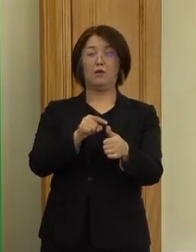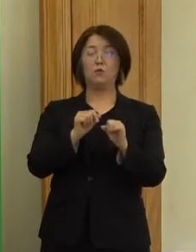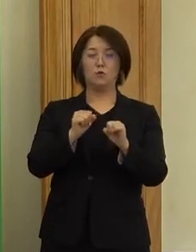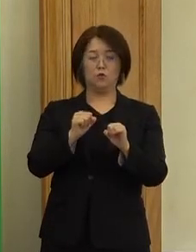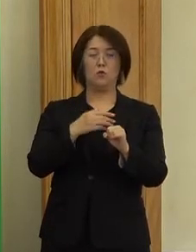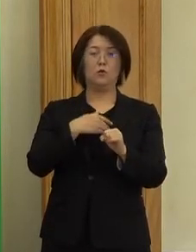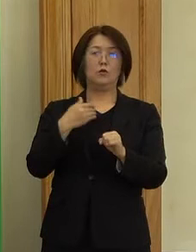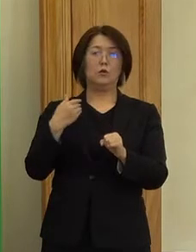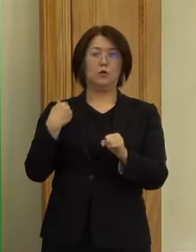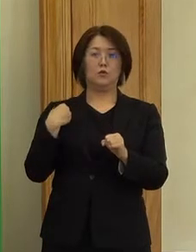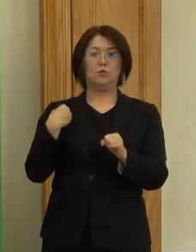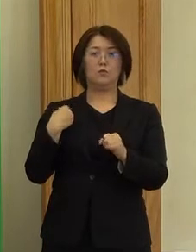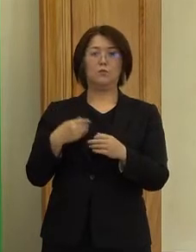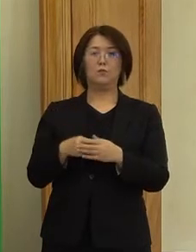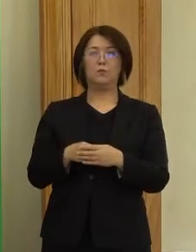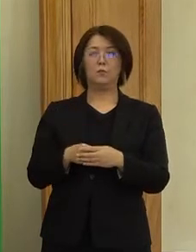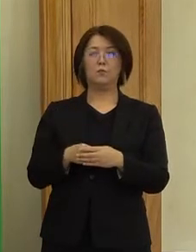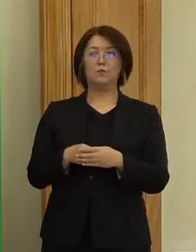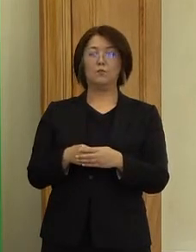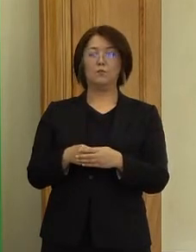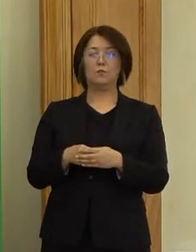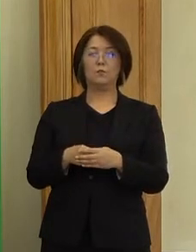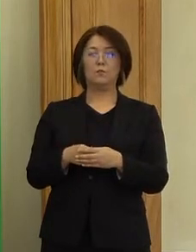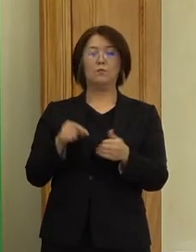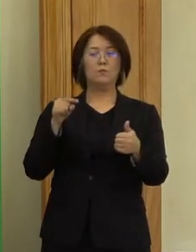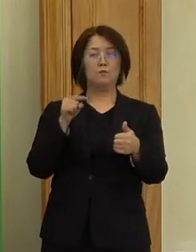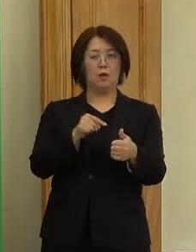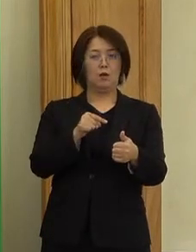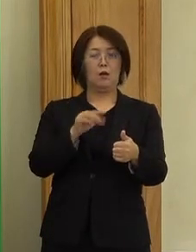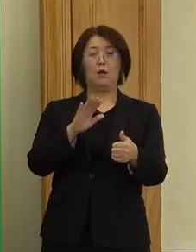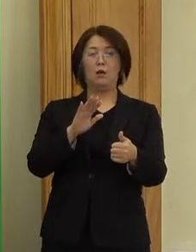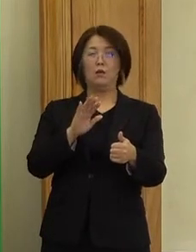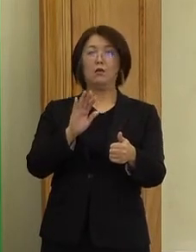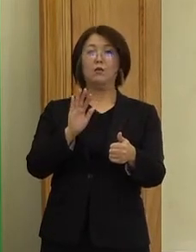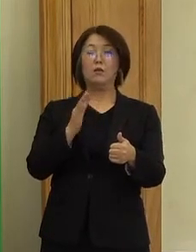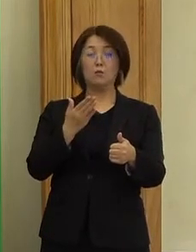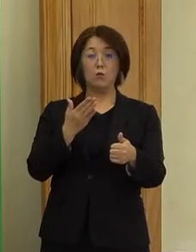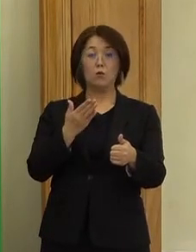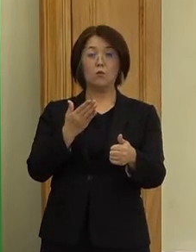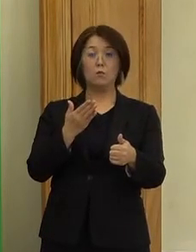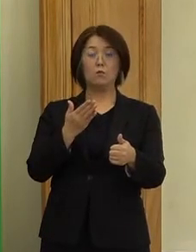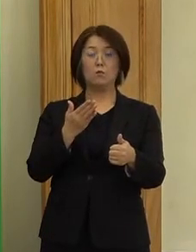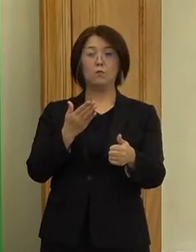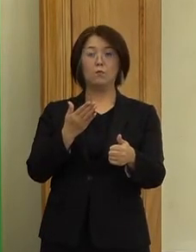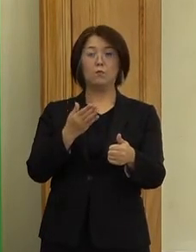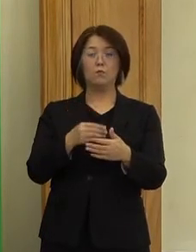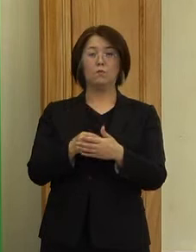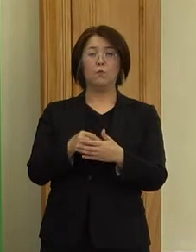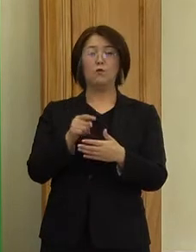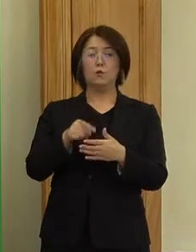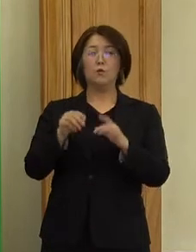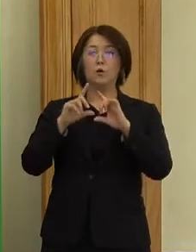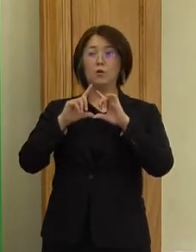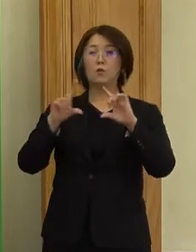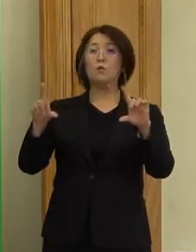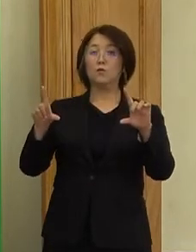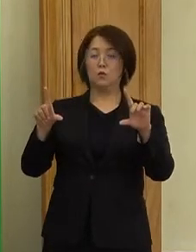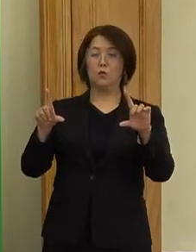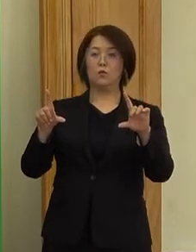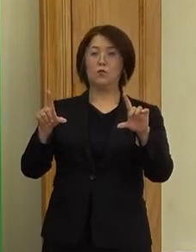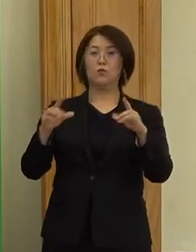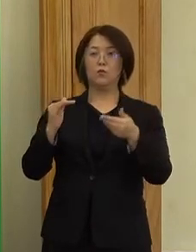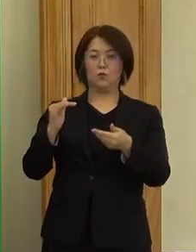能ということ、そしてそれでもそしてその命令を出したよということも公表する、これも一